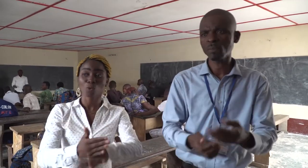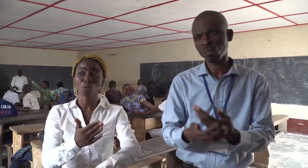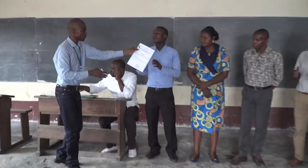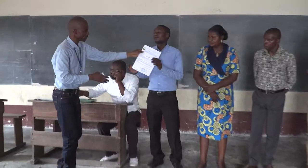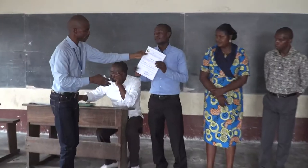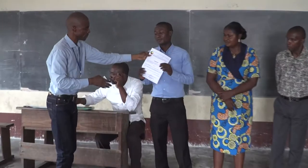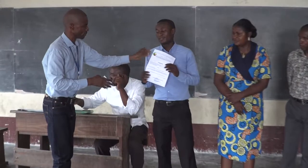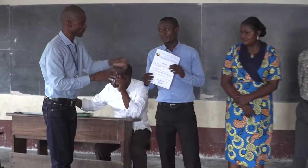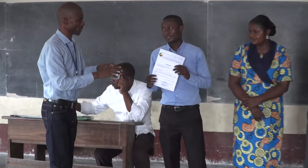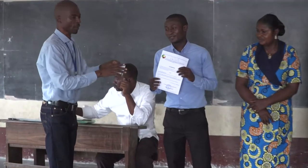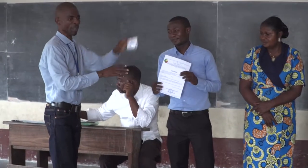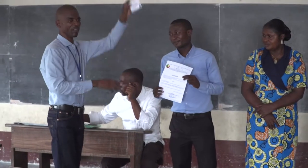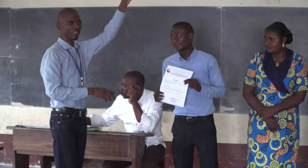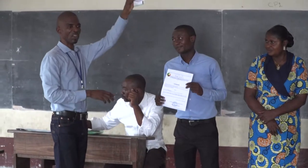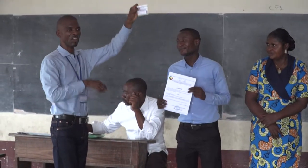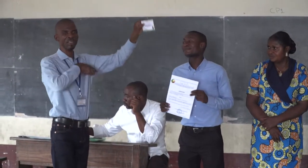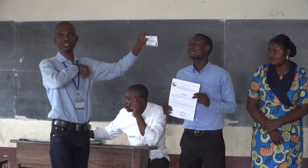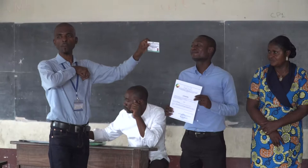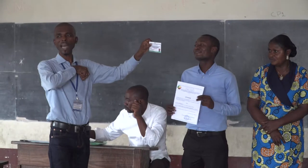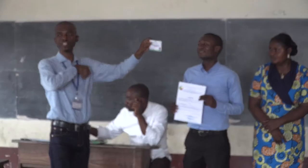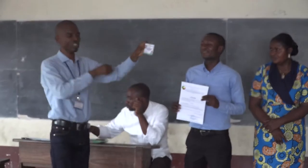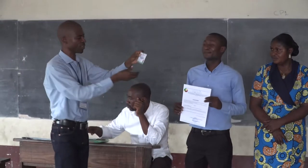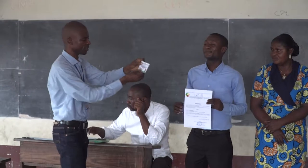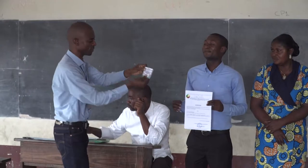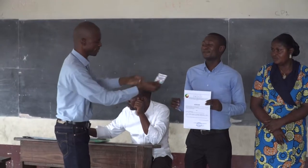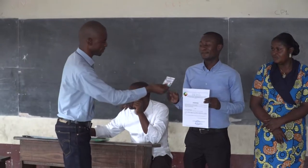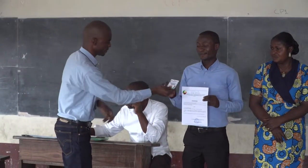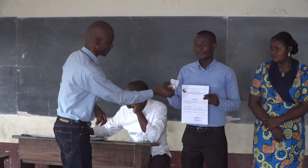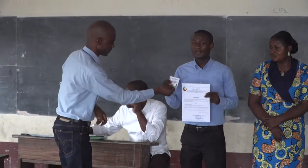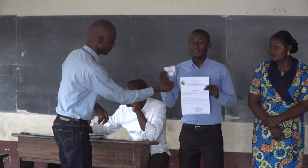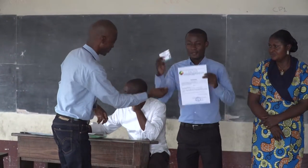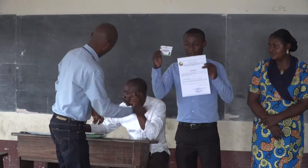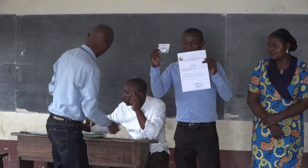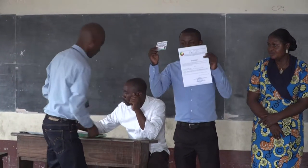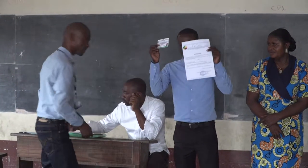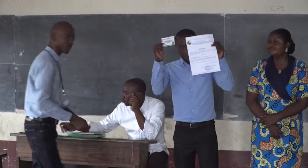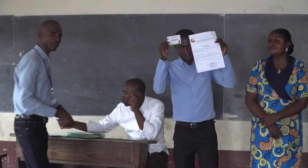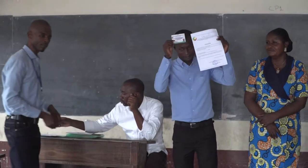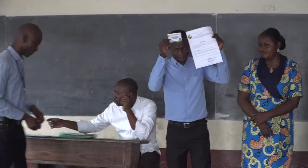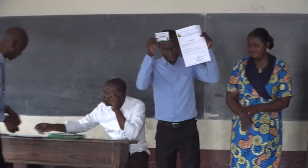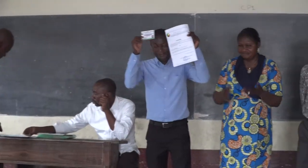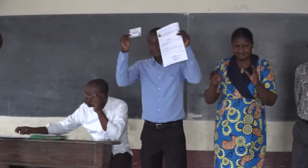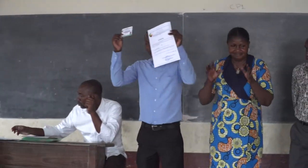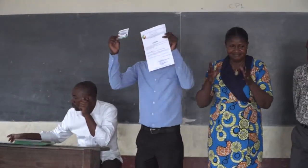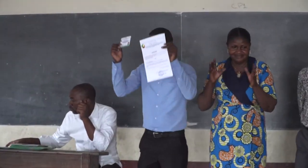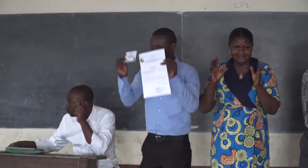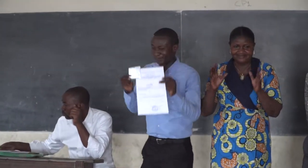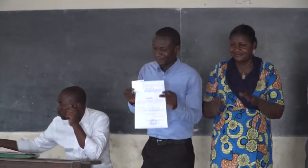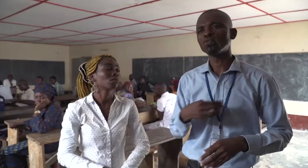Ces quatre responsables membres du bureau sont choisis, nommés, pour accompagner le président à travailler. Nous